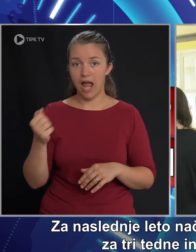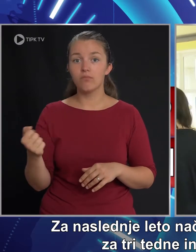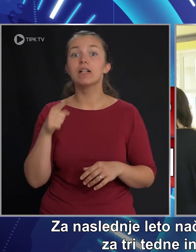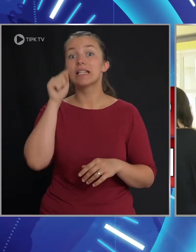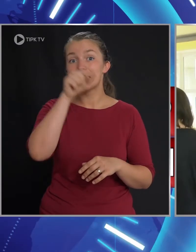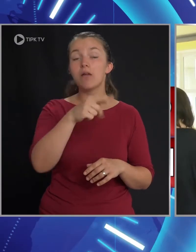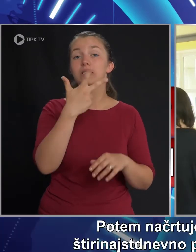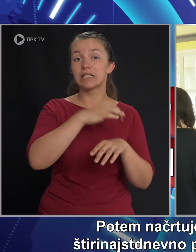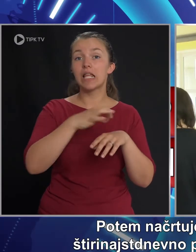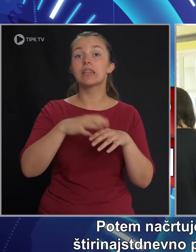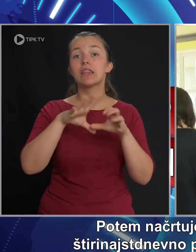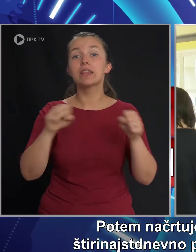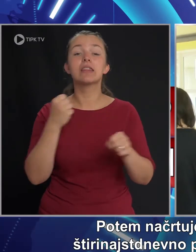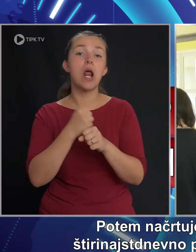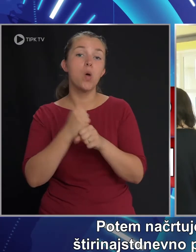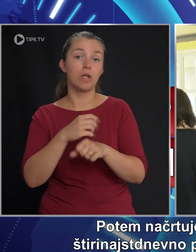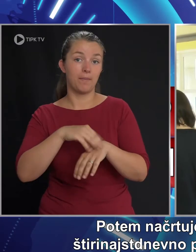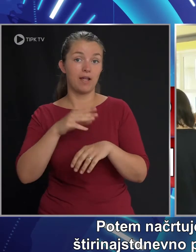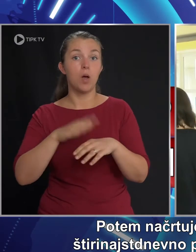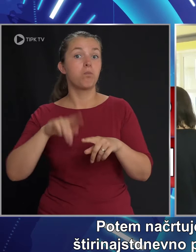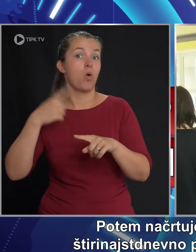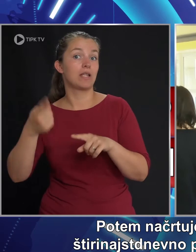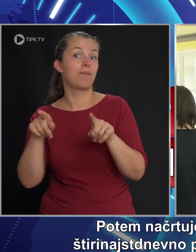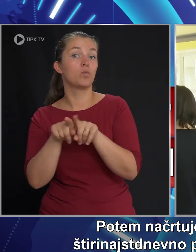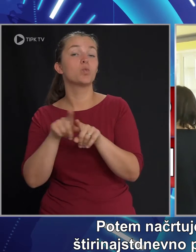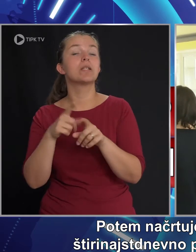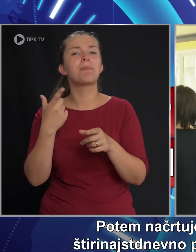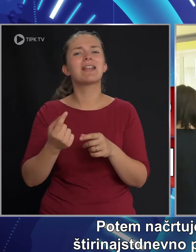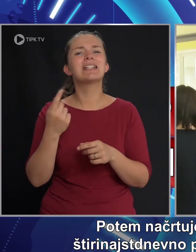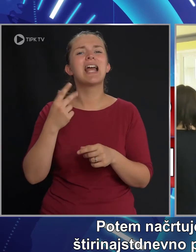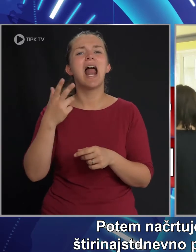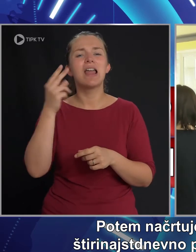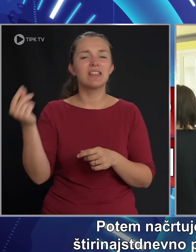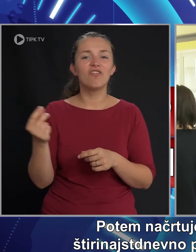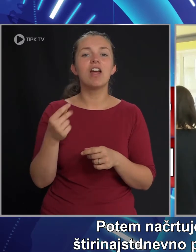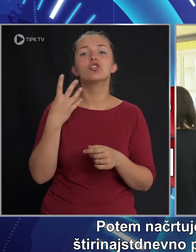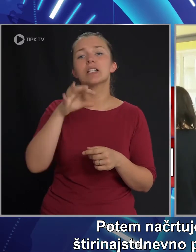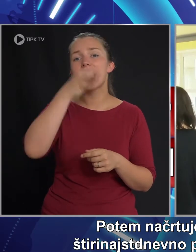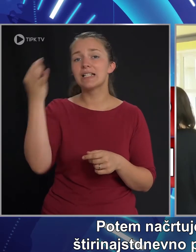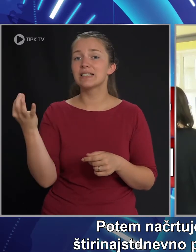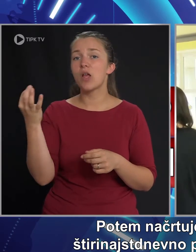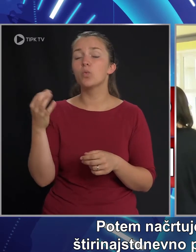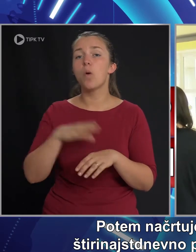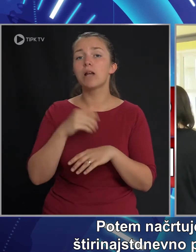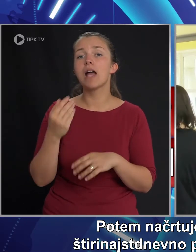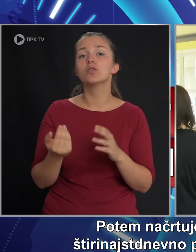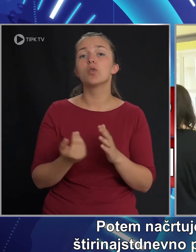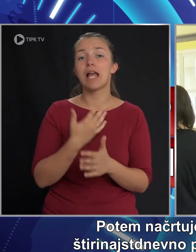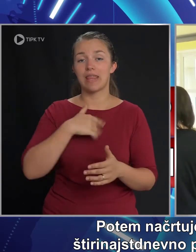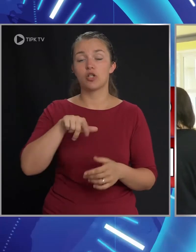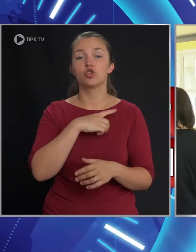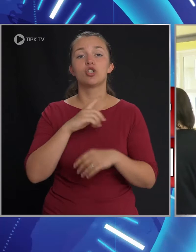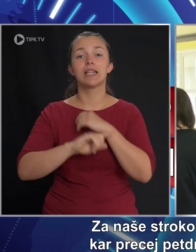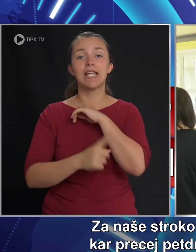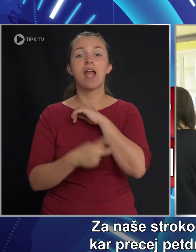delovne prakse. Potem načrtujemo z partnerjem iz Litve 14-dnevno prakso za naše dijake v